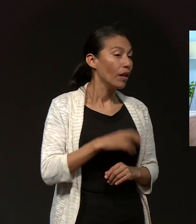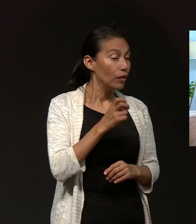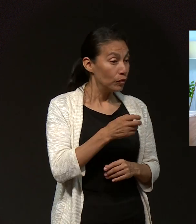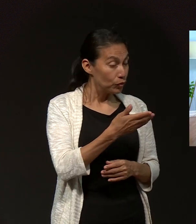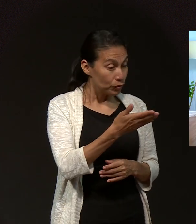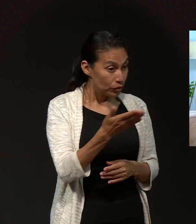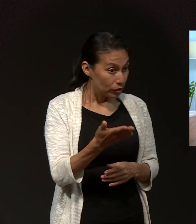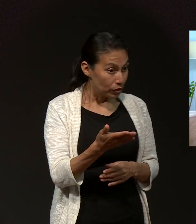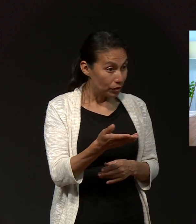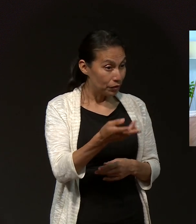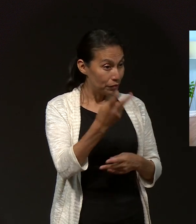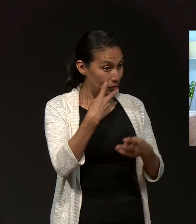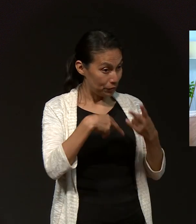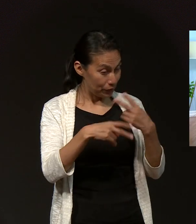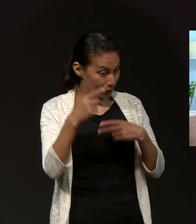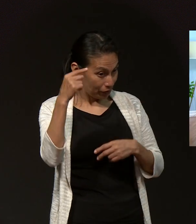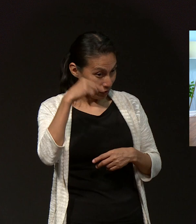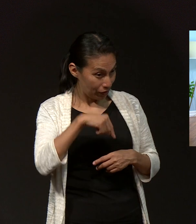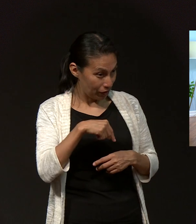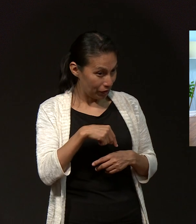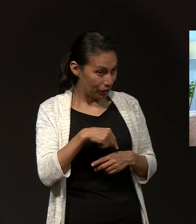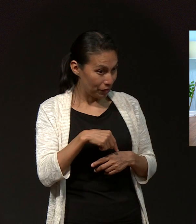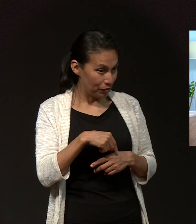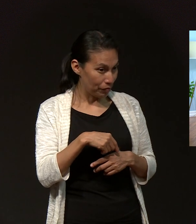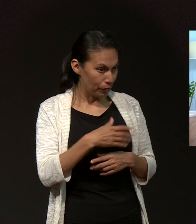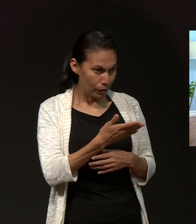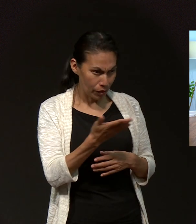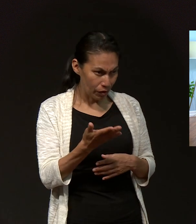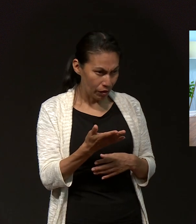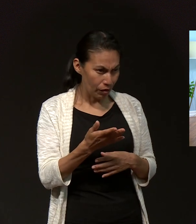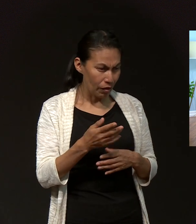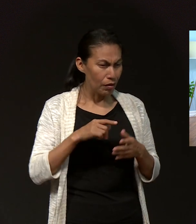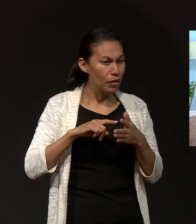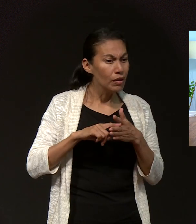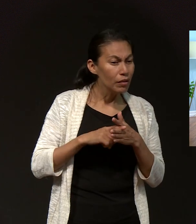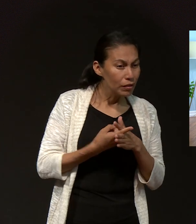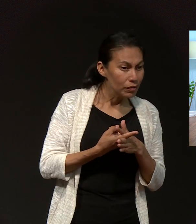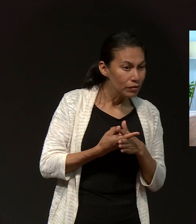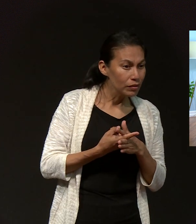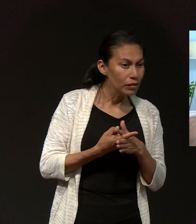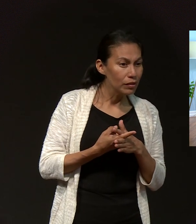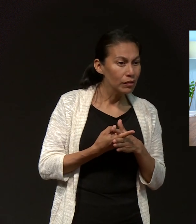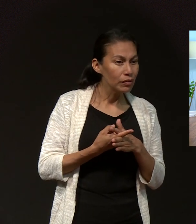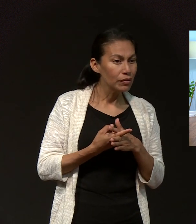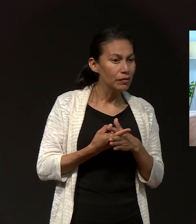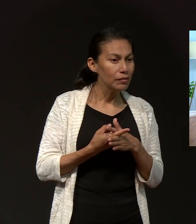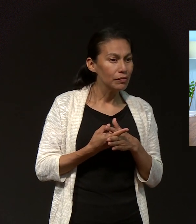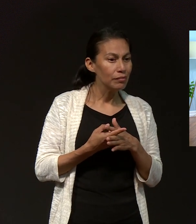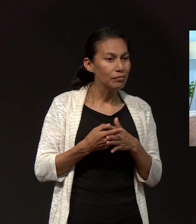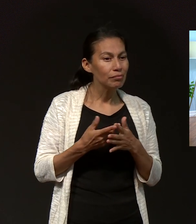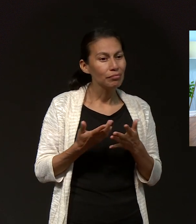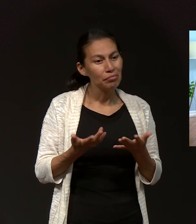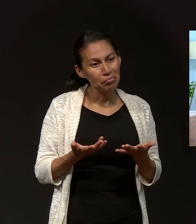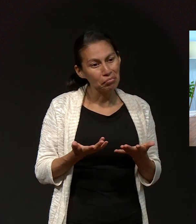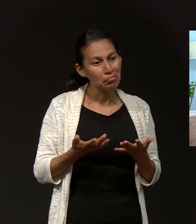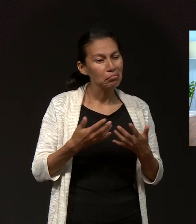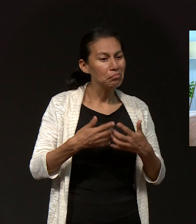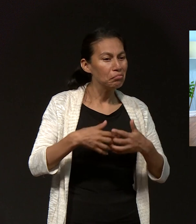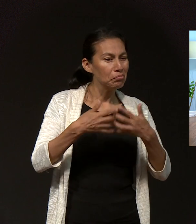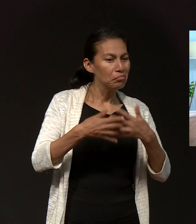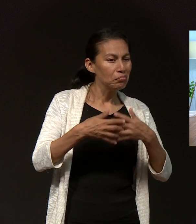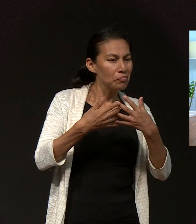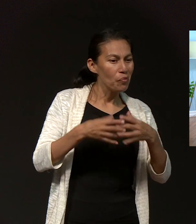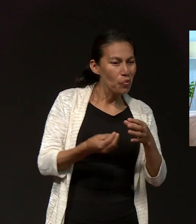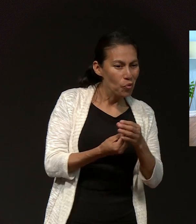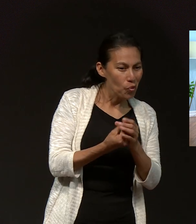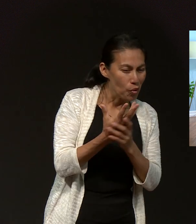entonces, ustedes vienen acá y empiezan una empresa, digámoslo